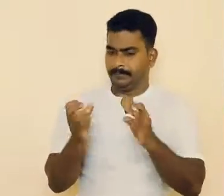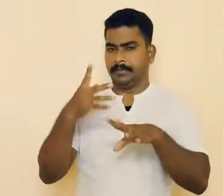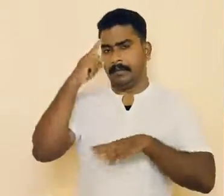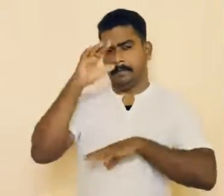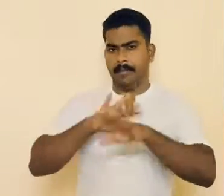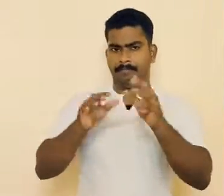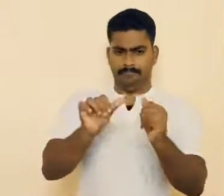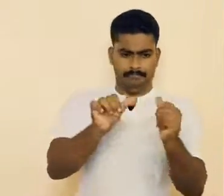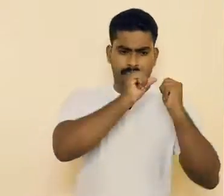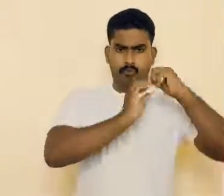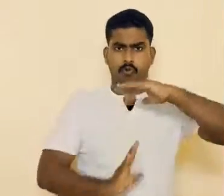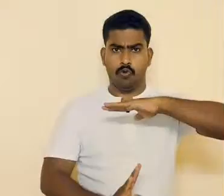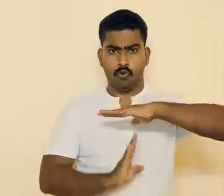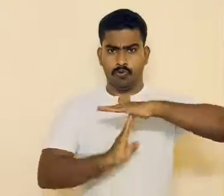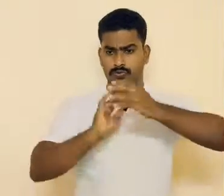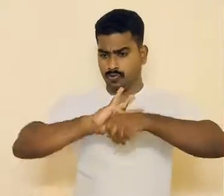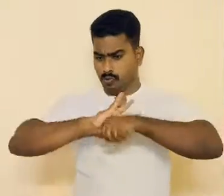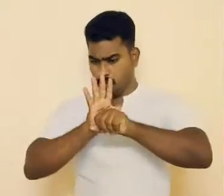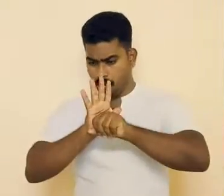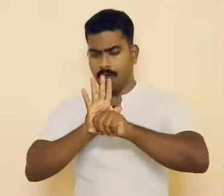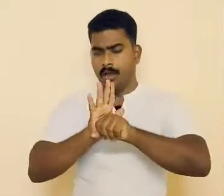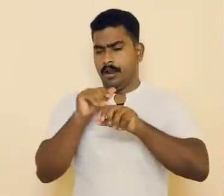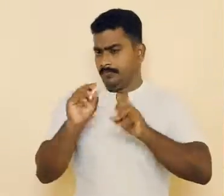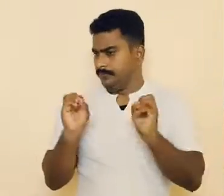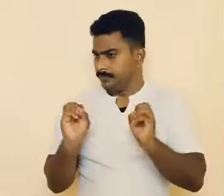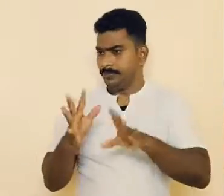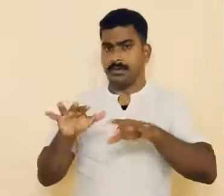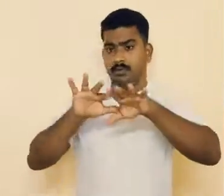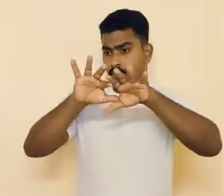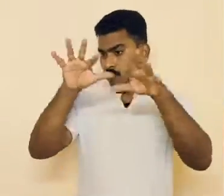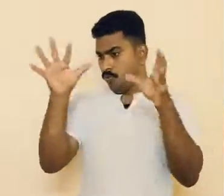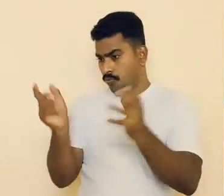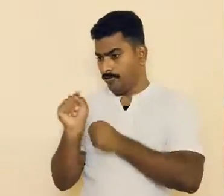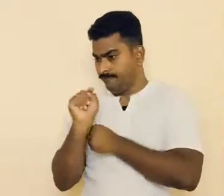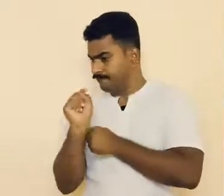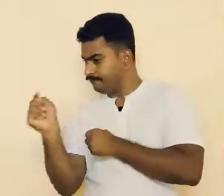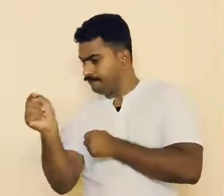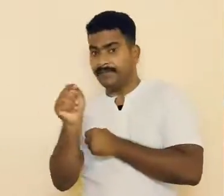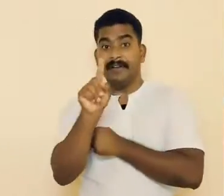15 രാജ്യങ്ങളിലേക്ക് സ്പീഡ് പോസ്റ്റ് ഉടനെ ആരംഭിക്കുമെന്ന് മന്ത്രി അറിയിച്ചു.